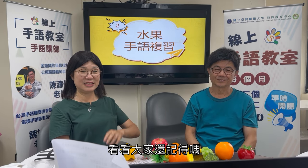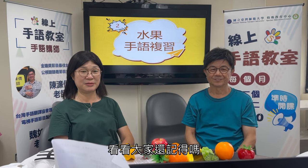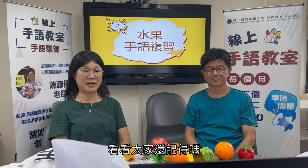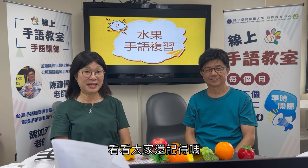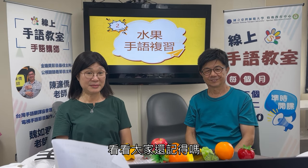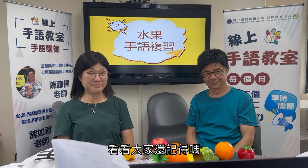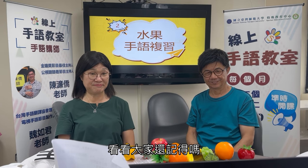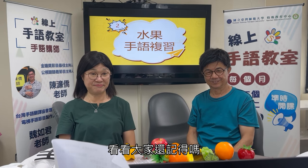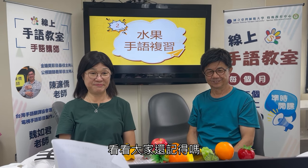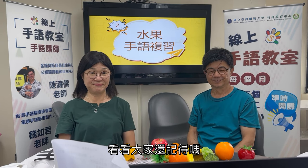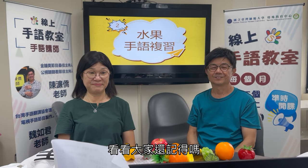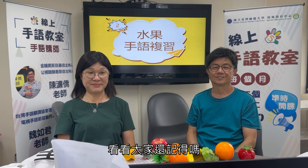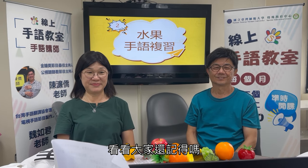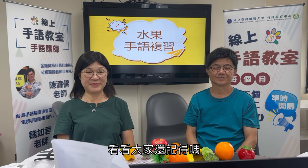吗？